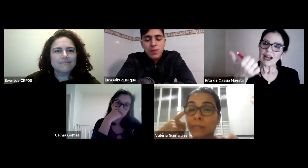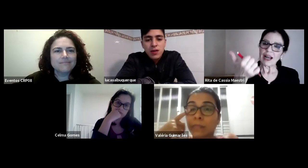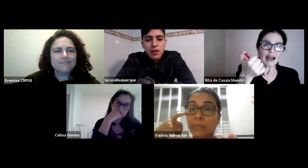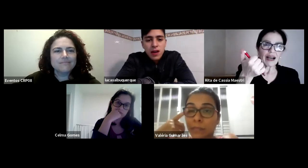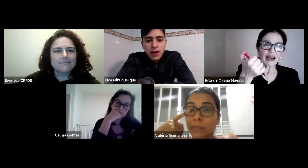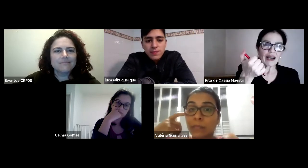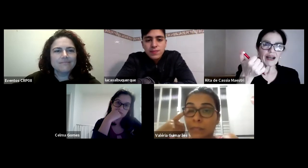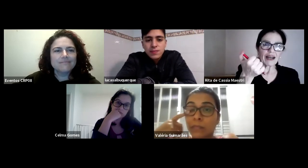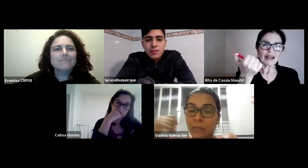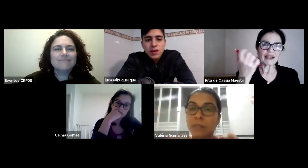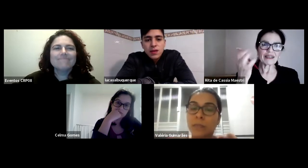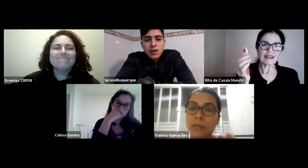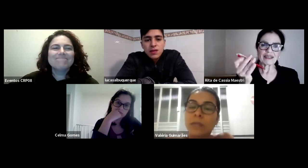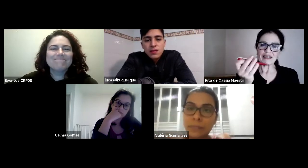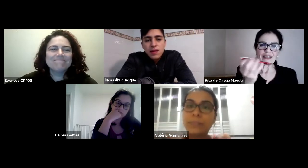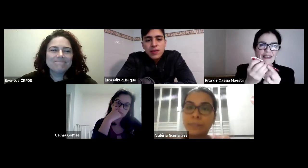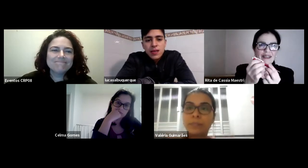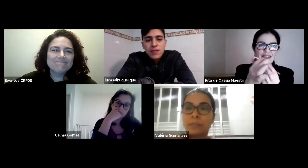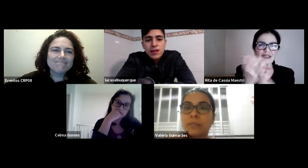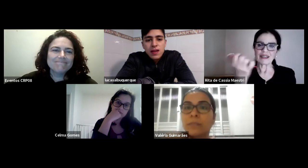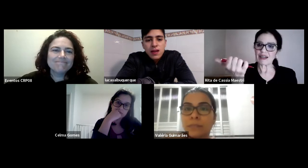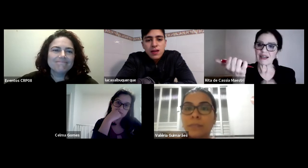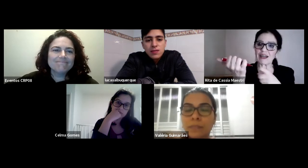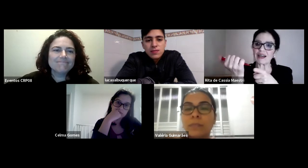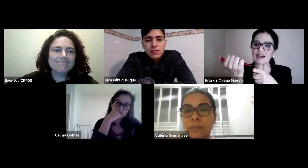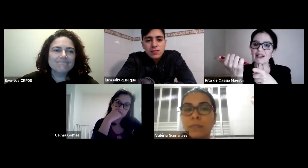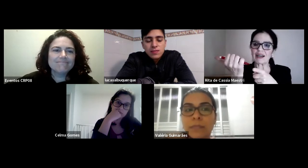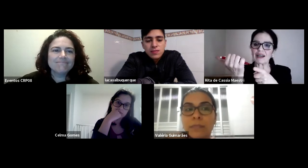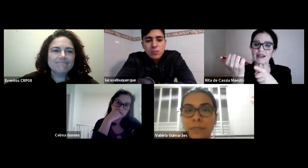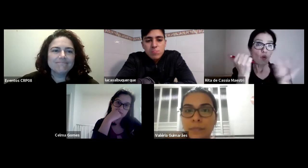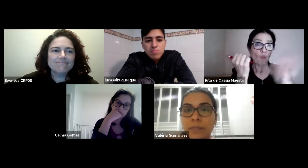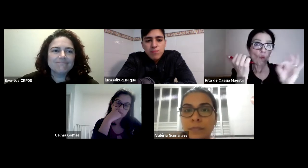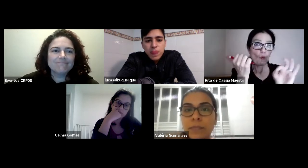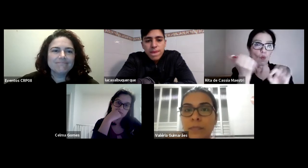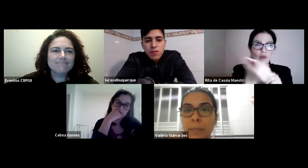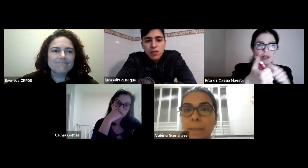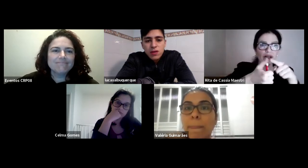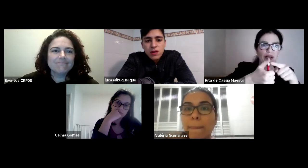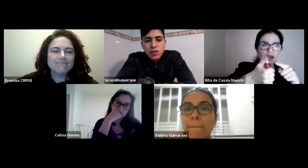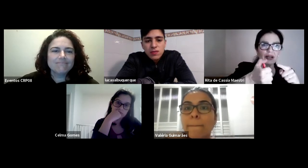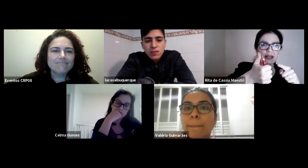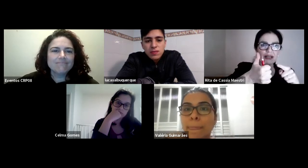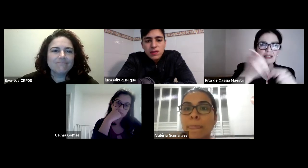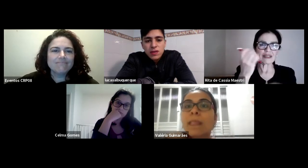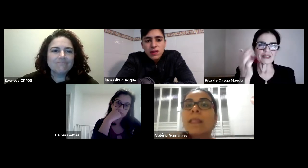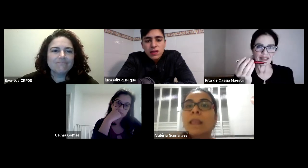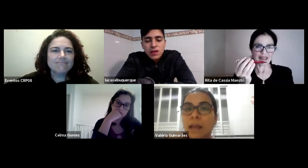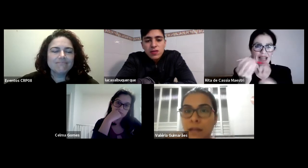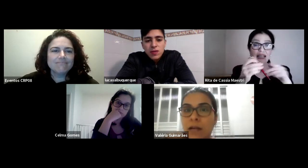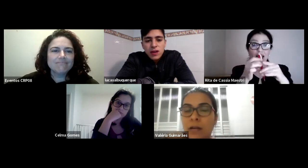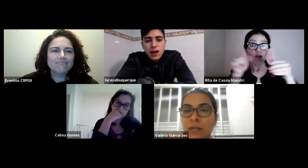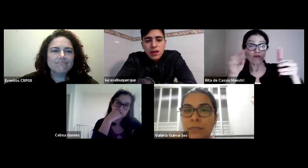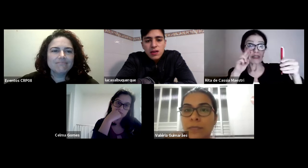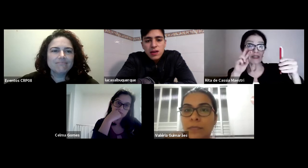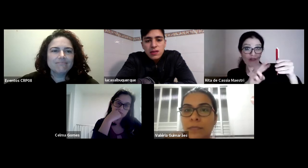Vocês podem olhar, percebe que tem ali o botão e